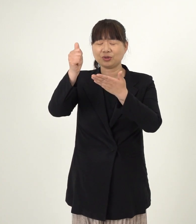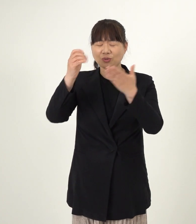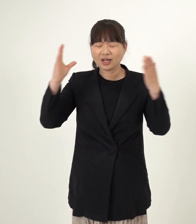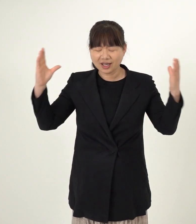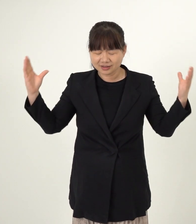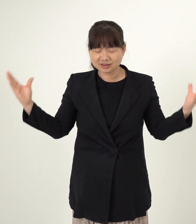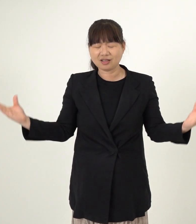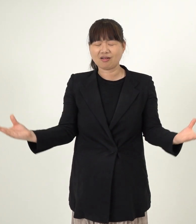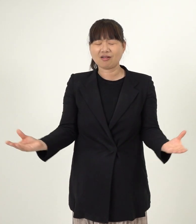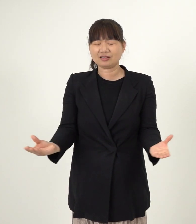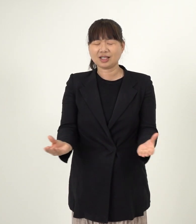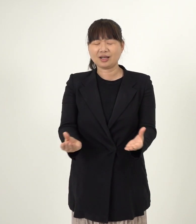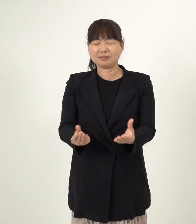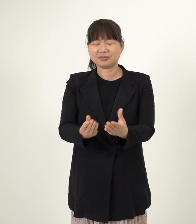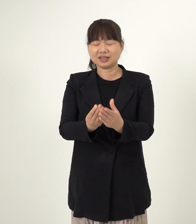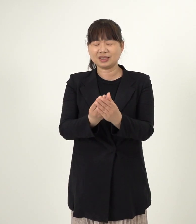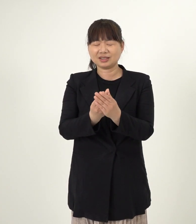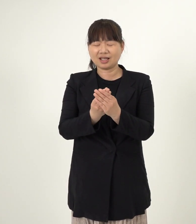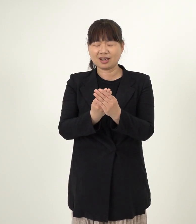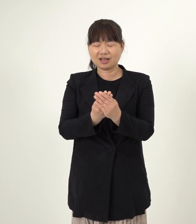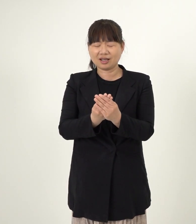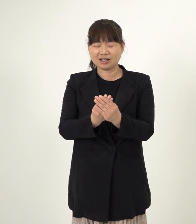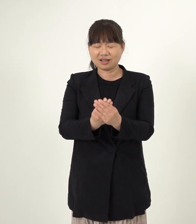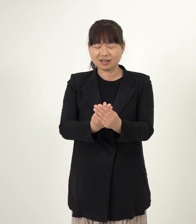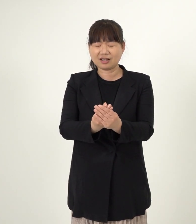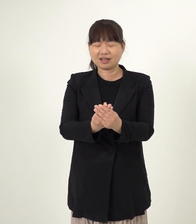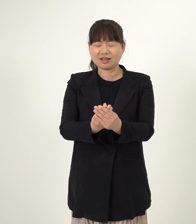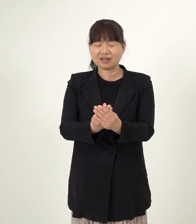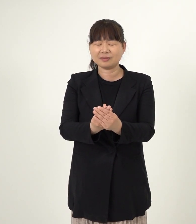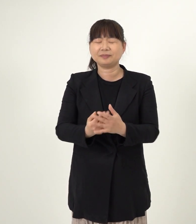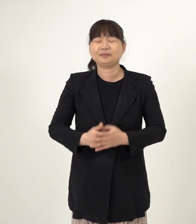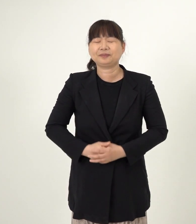주는 완전한 그날에 우리를 이루신